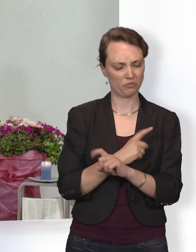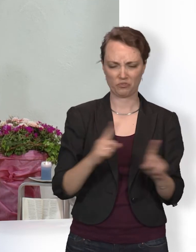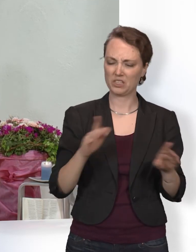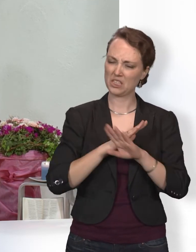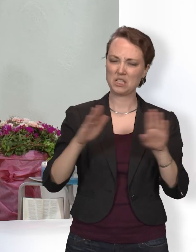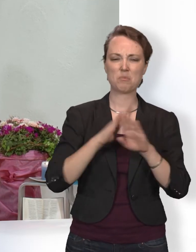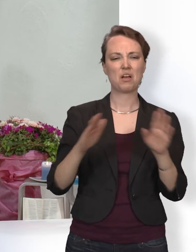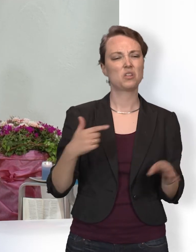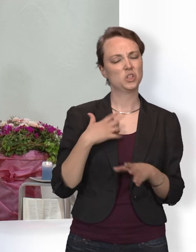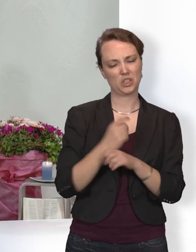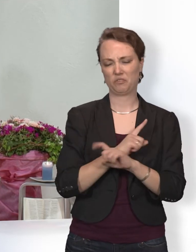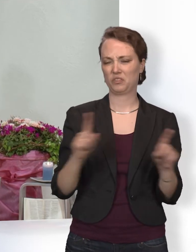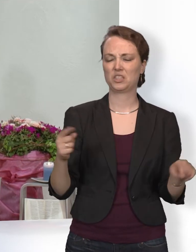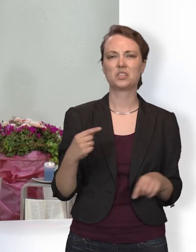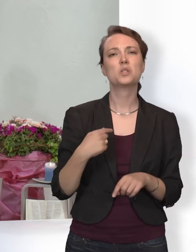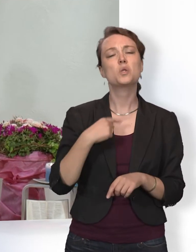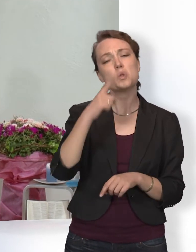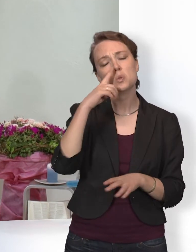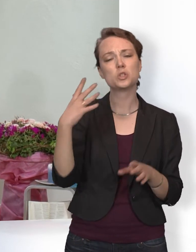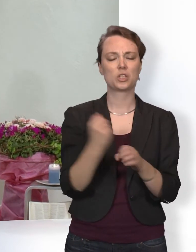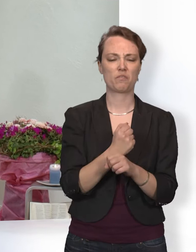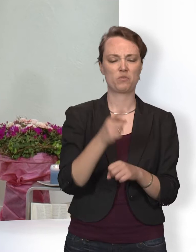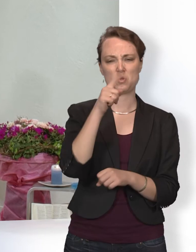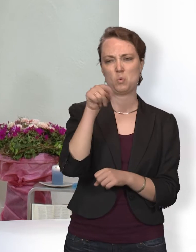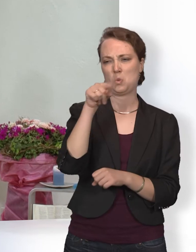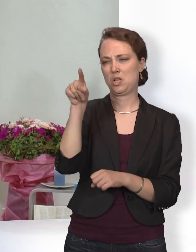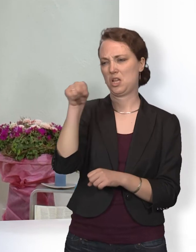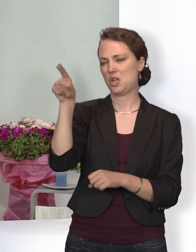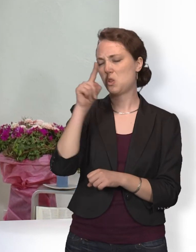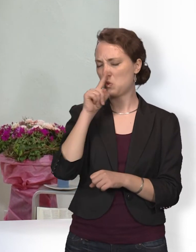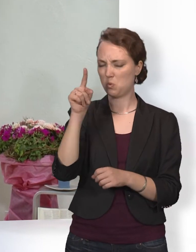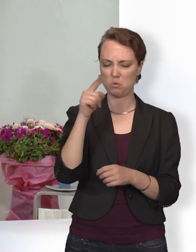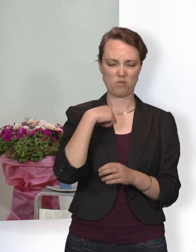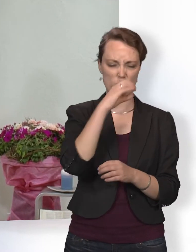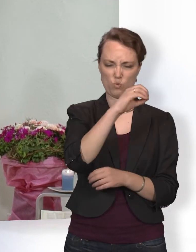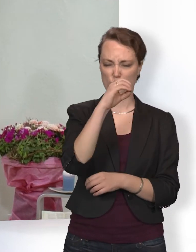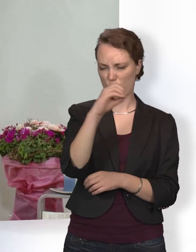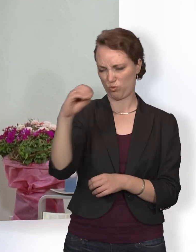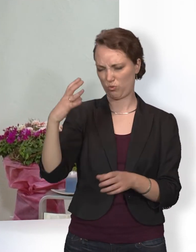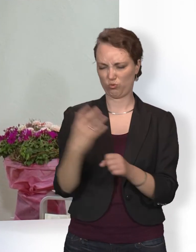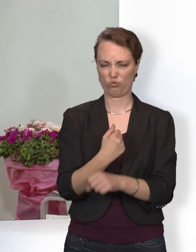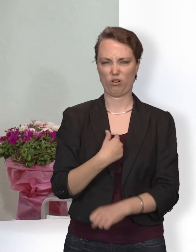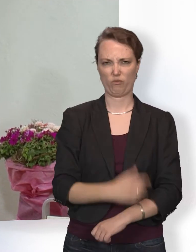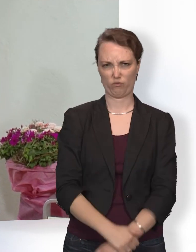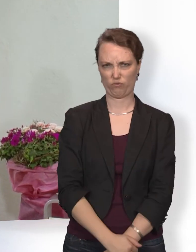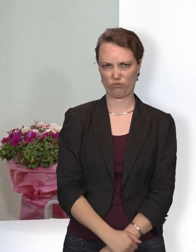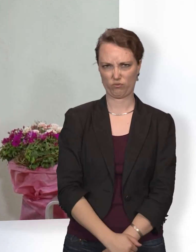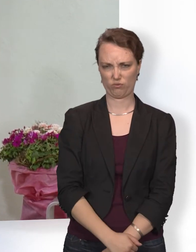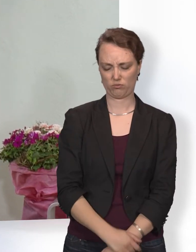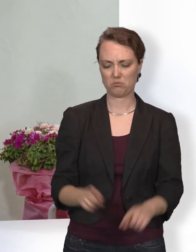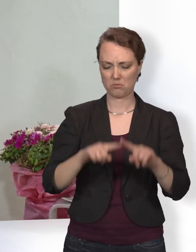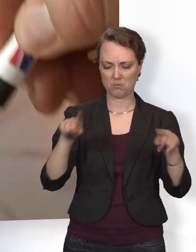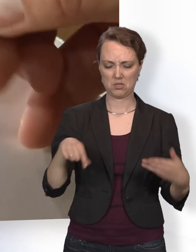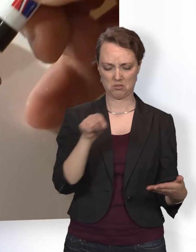Was ich hinkriege, sind Nullen. Nichts als lauter Nullen. Und er schreibt auf ein